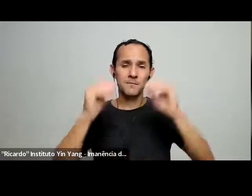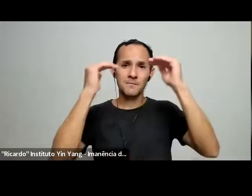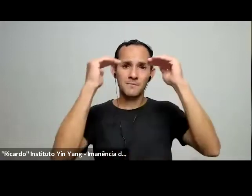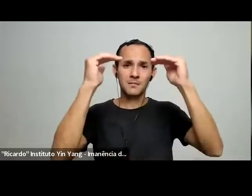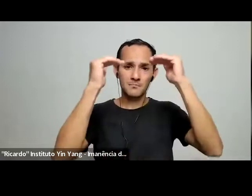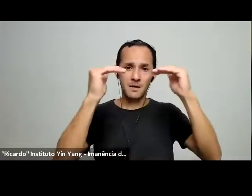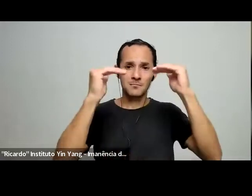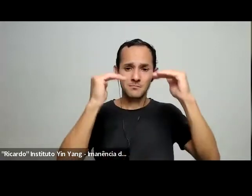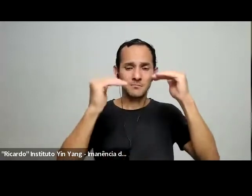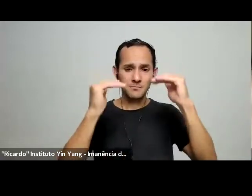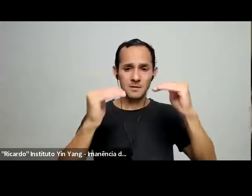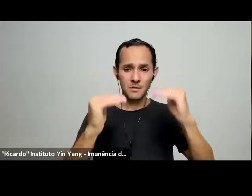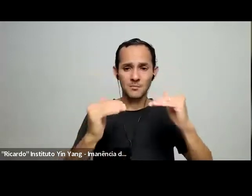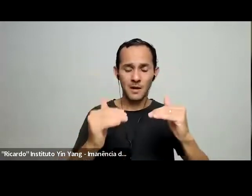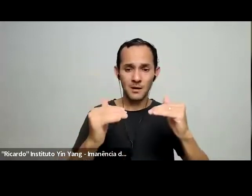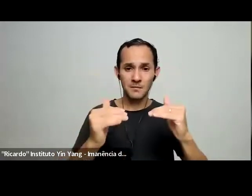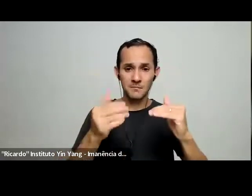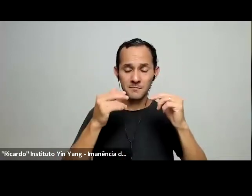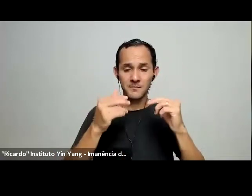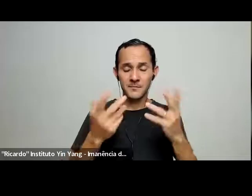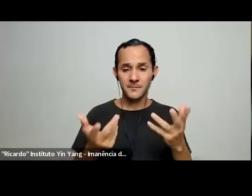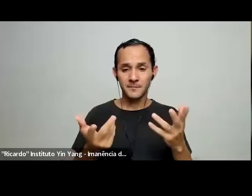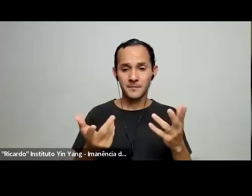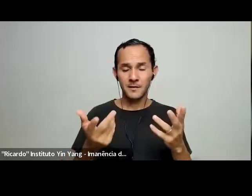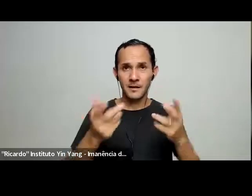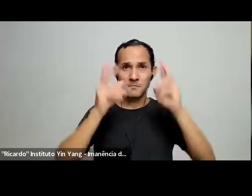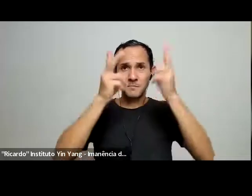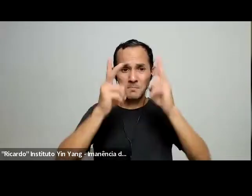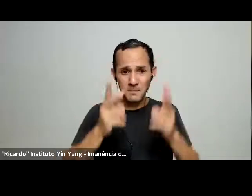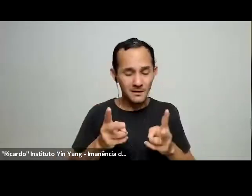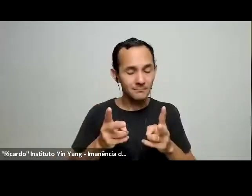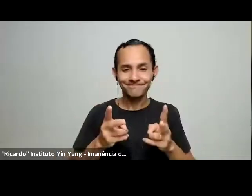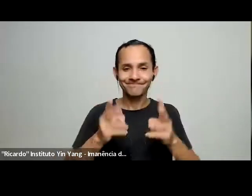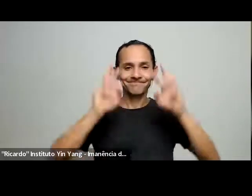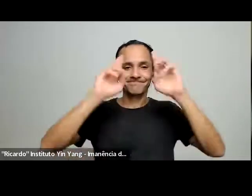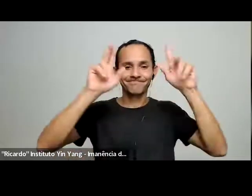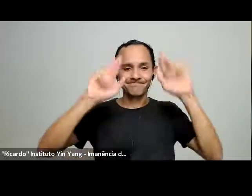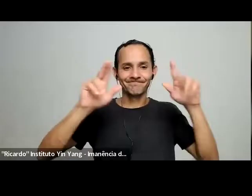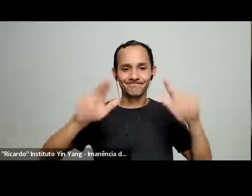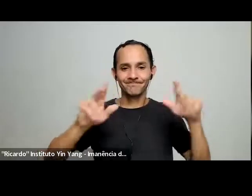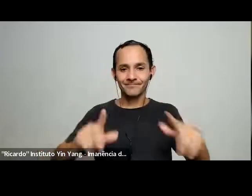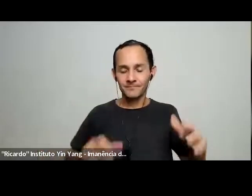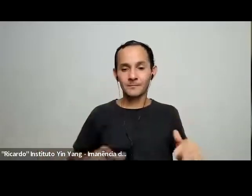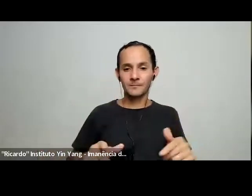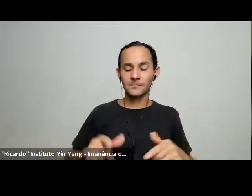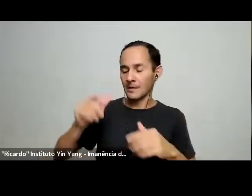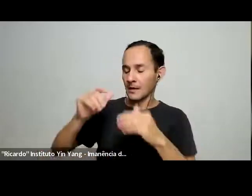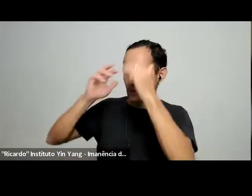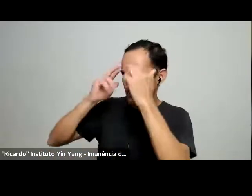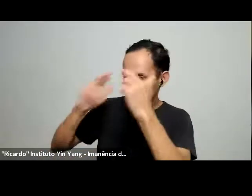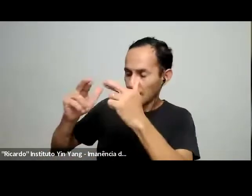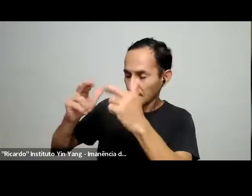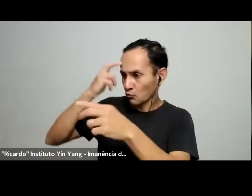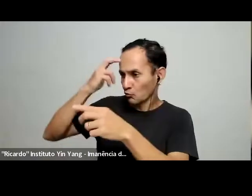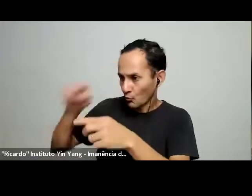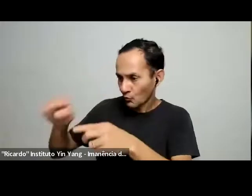nessas adaptações onde você consegue respeitar as diferenças